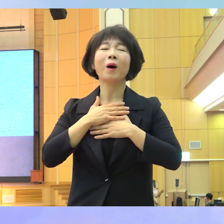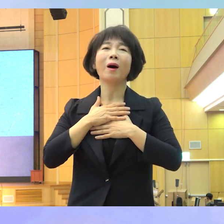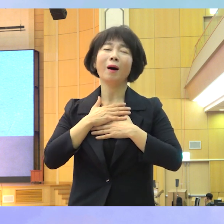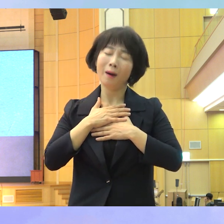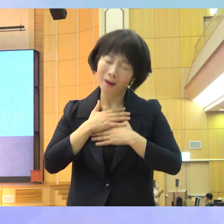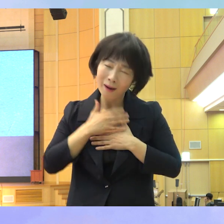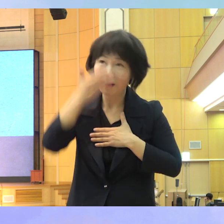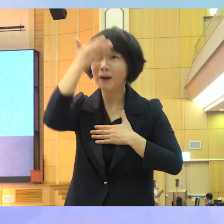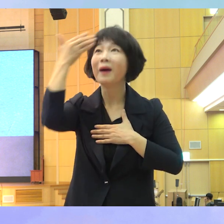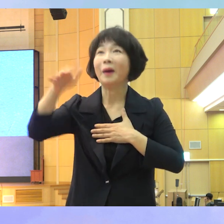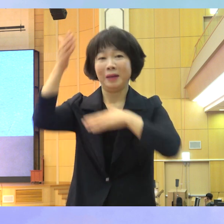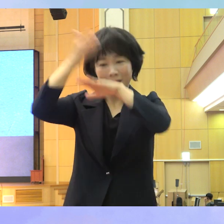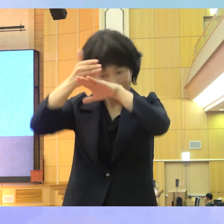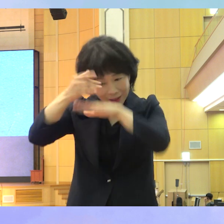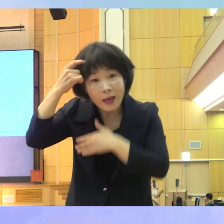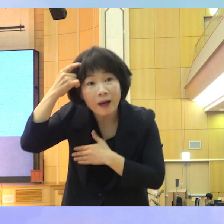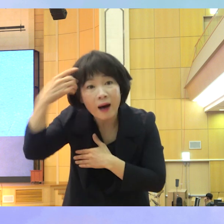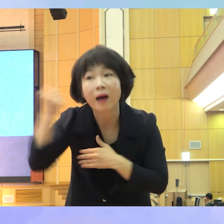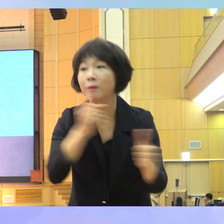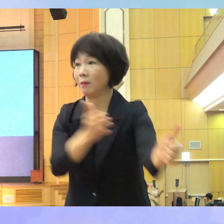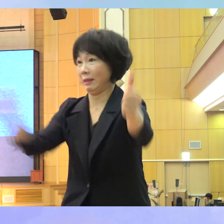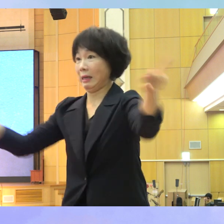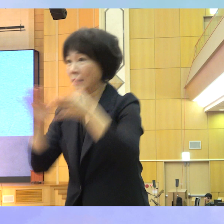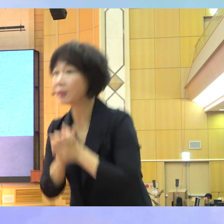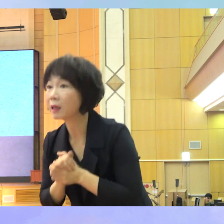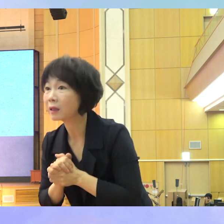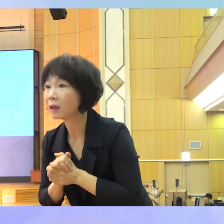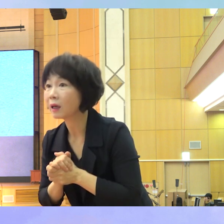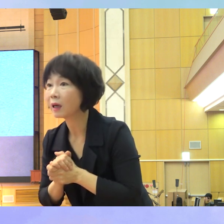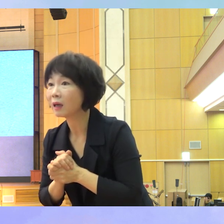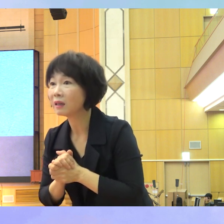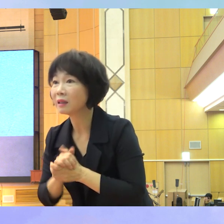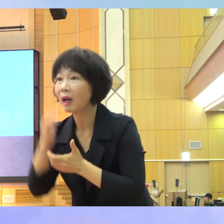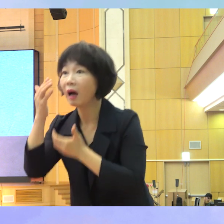이러면서 낮에 하나님이 안 본다고,